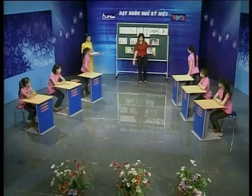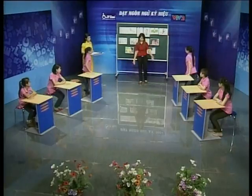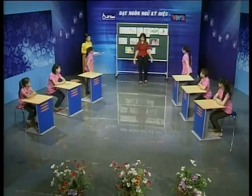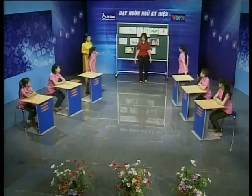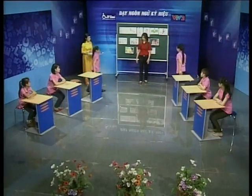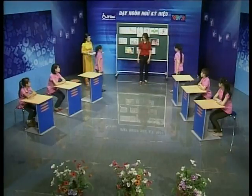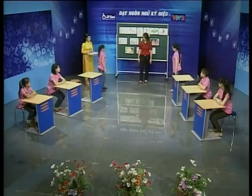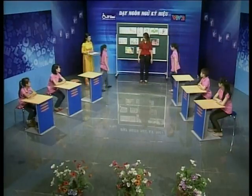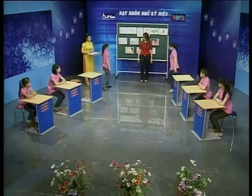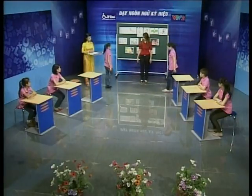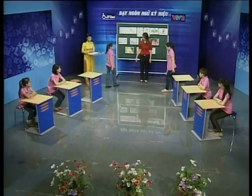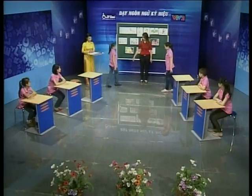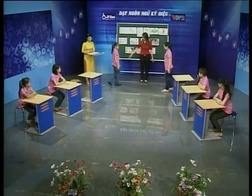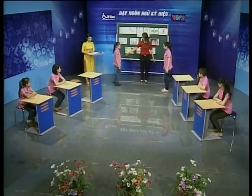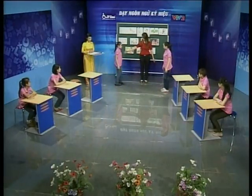Hai bạn sẽ lên thực hành lại những ký hiệu chúng ta vừa học nhé